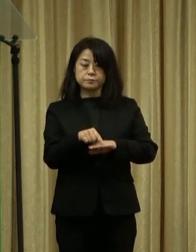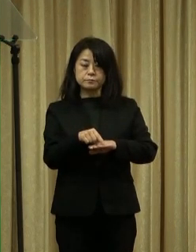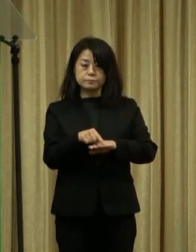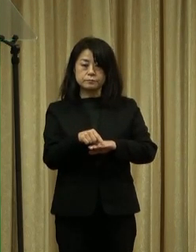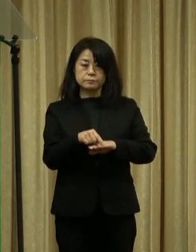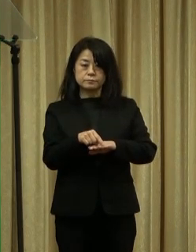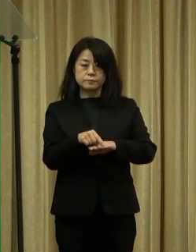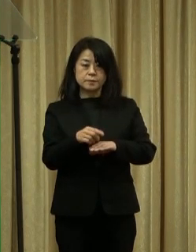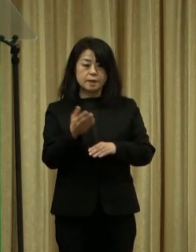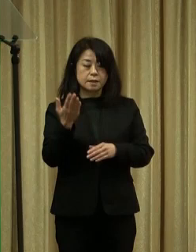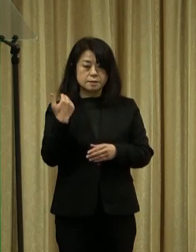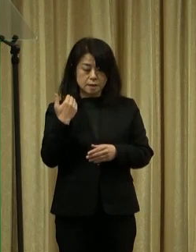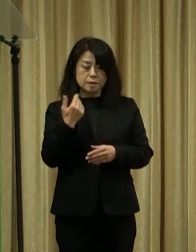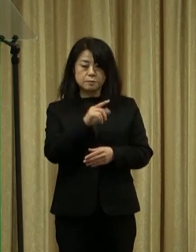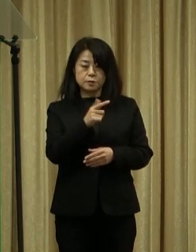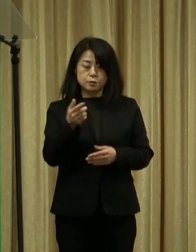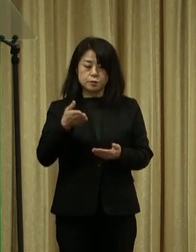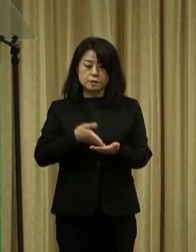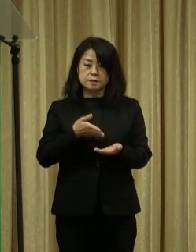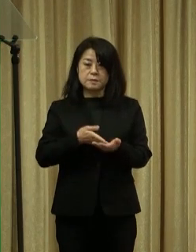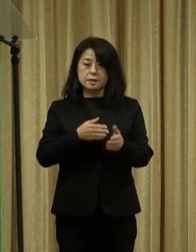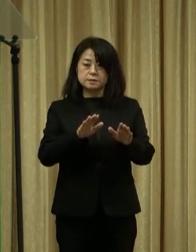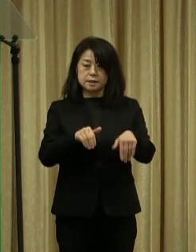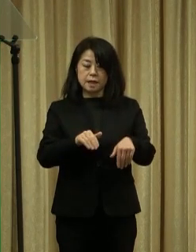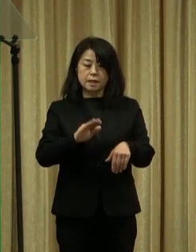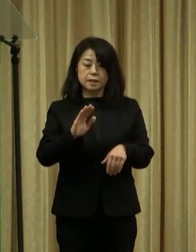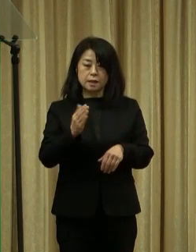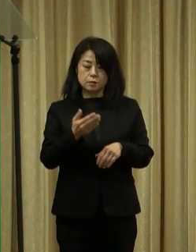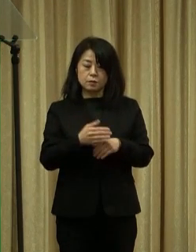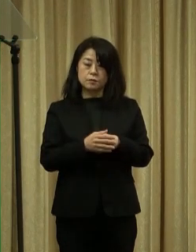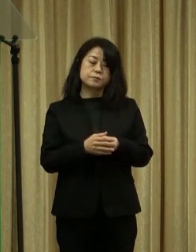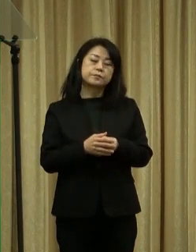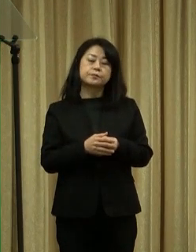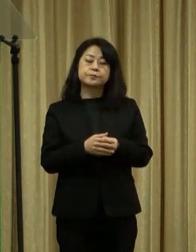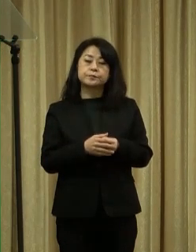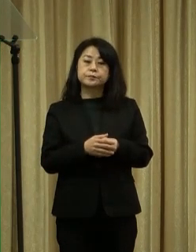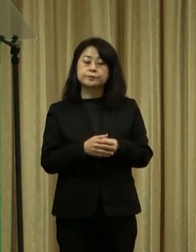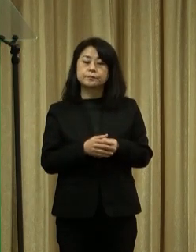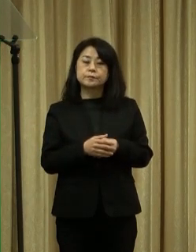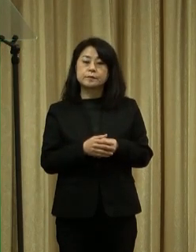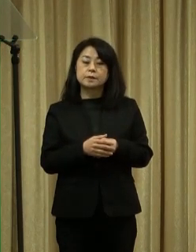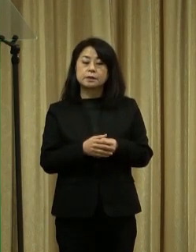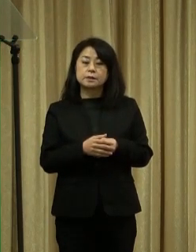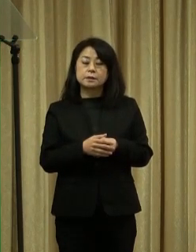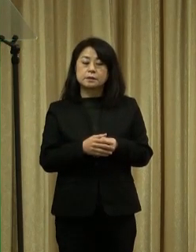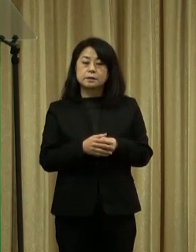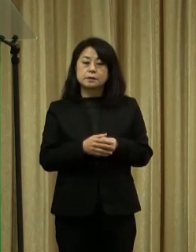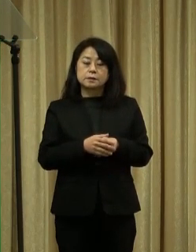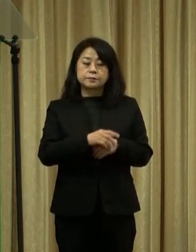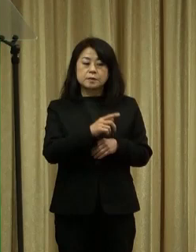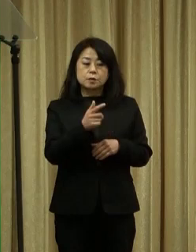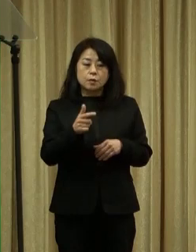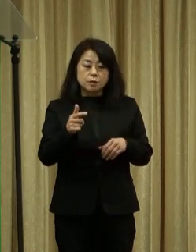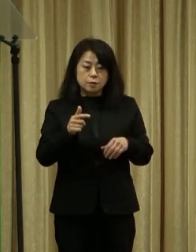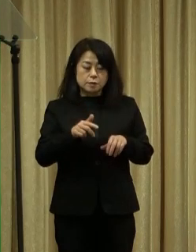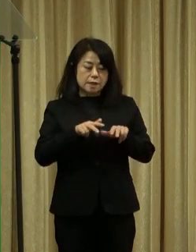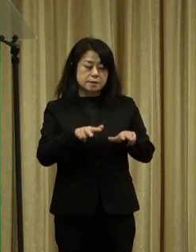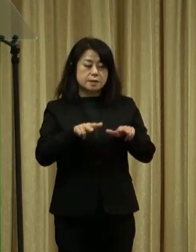さっき子ども支援のことをいろいろ言いましたが、少子化対策にいろんなことを政策を打ってまいります。です